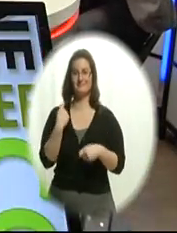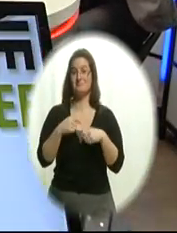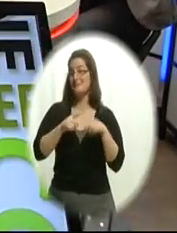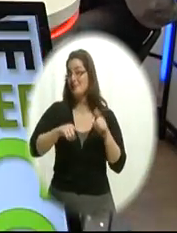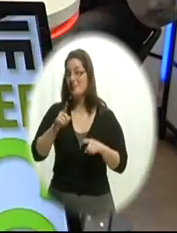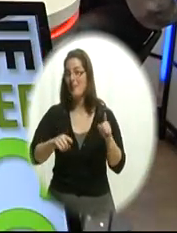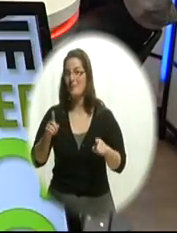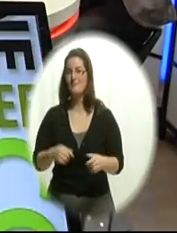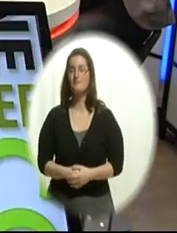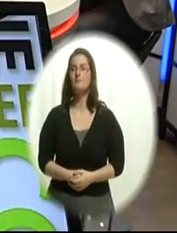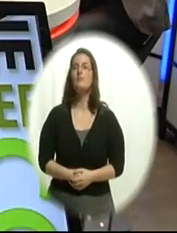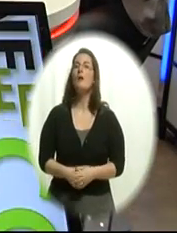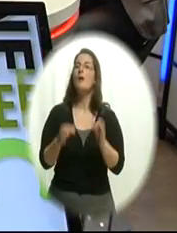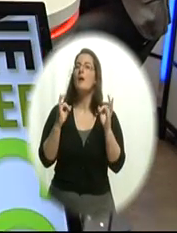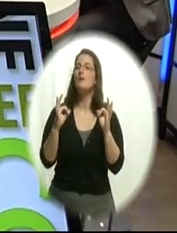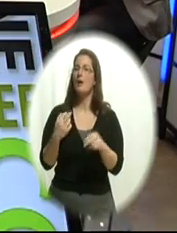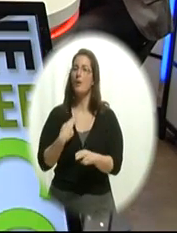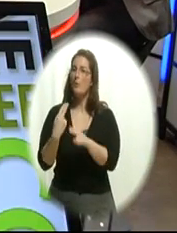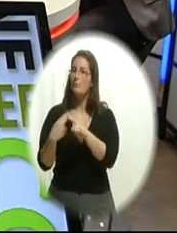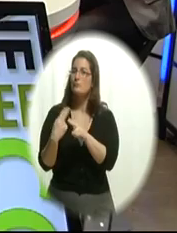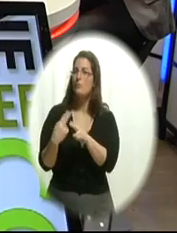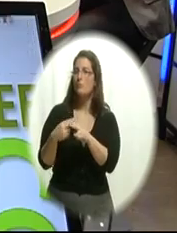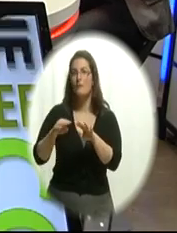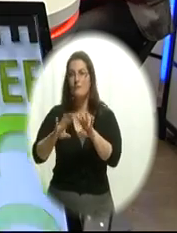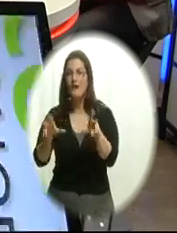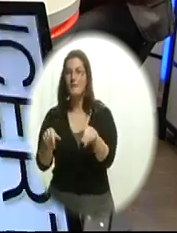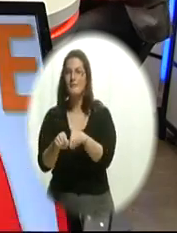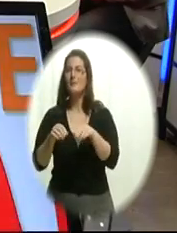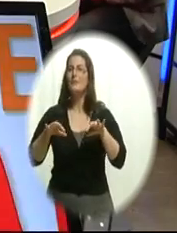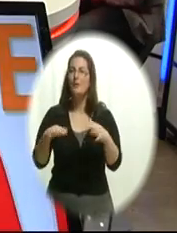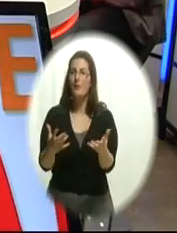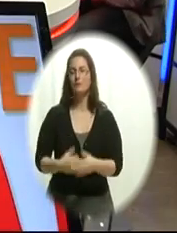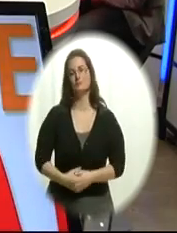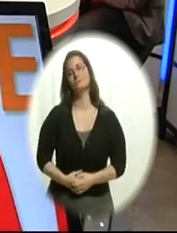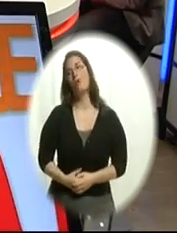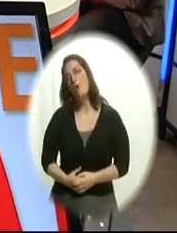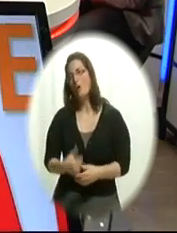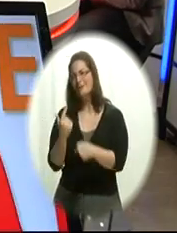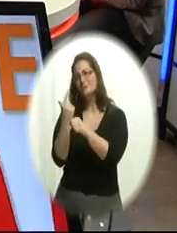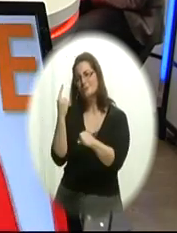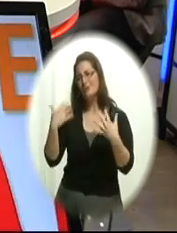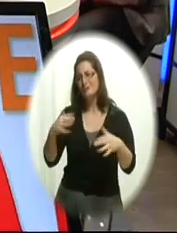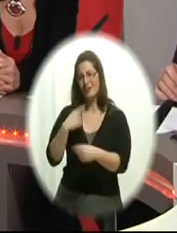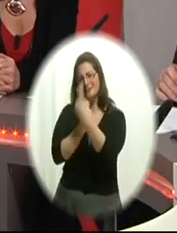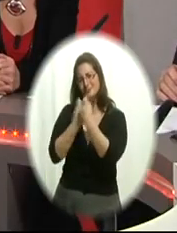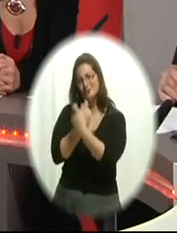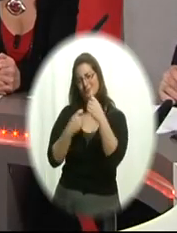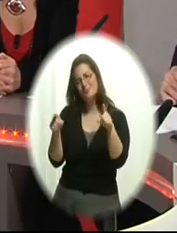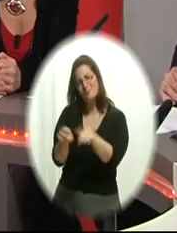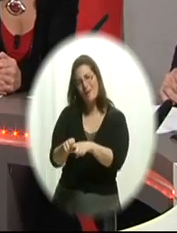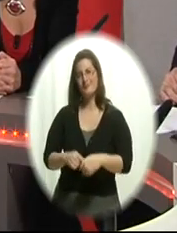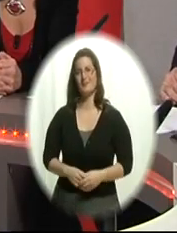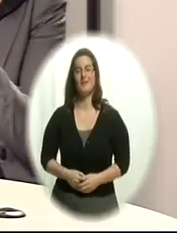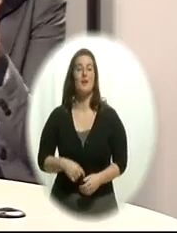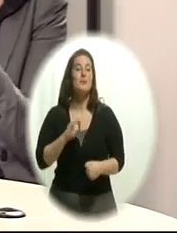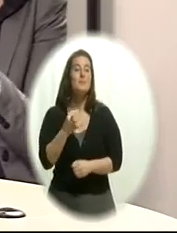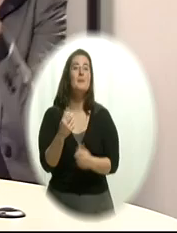du ton. Et pour les noms propres, comment fait-on alors pour les... Vous m'avez déjà posé cette question. Oui, vous avez bonne mémoire et j'allais vous le faire justement pour les